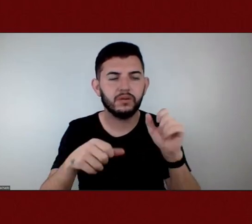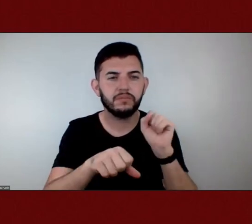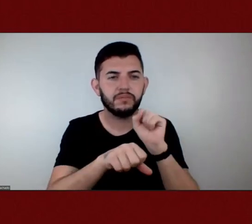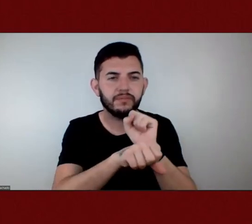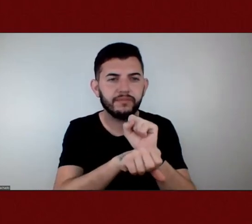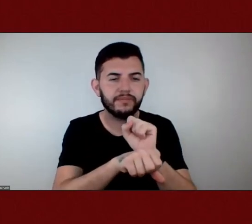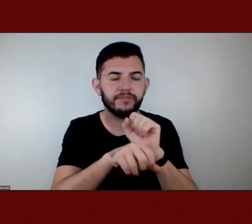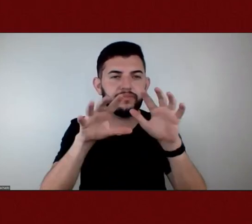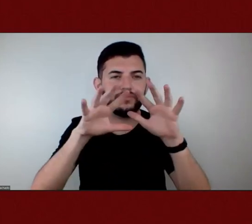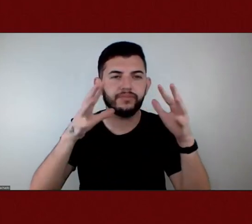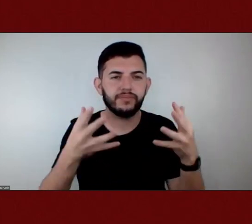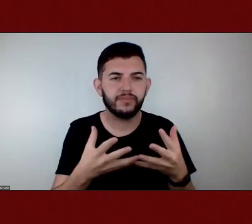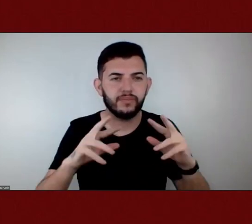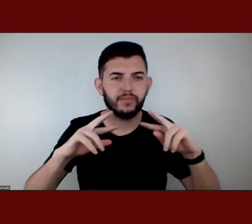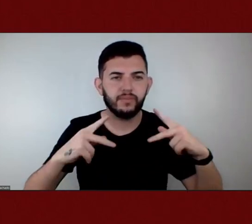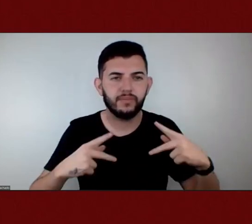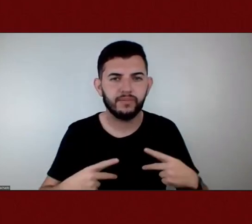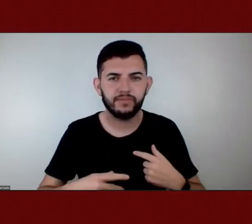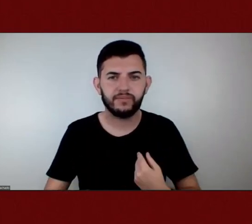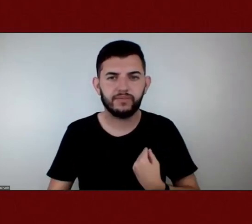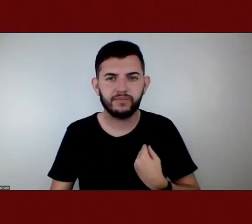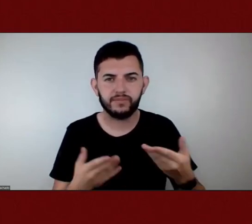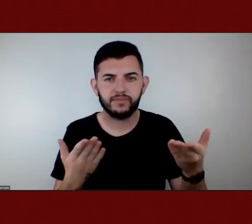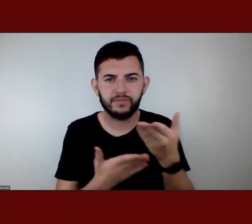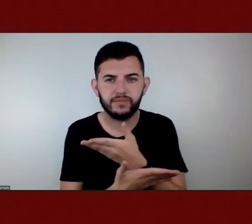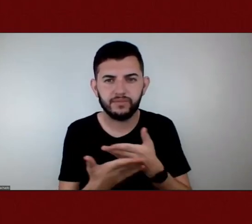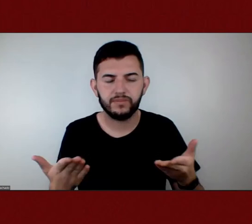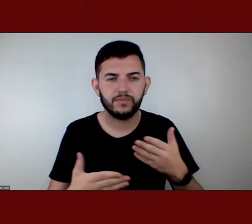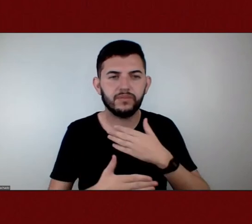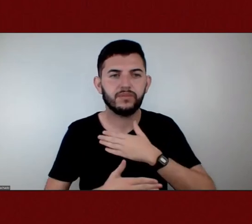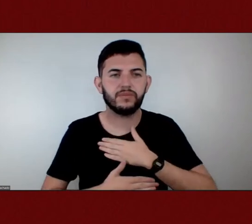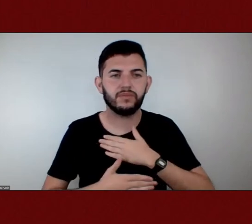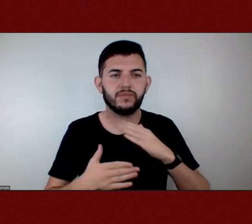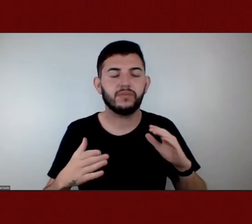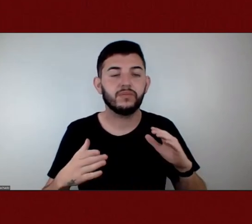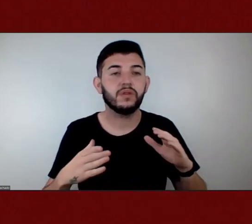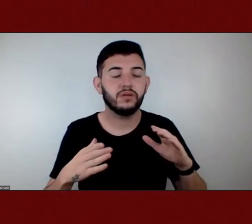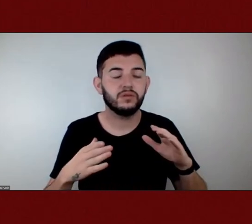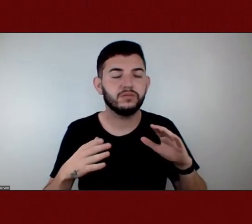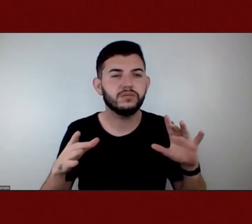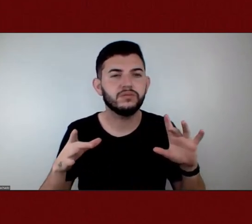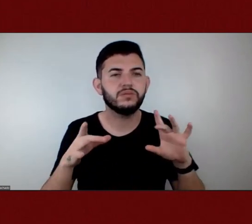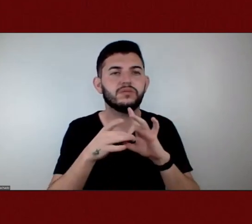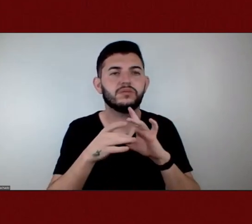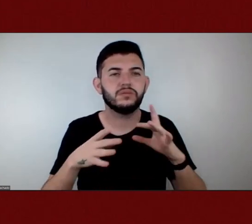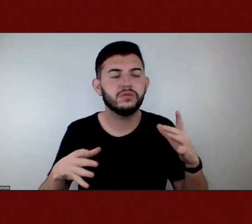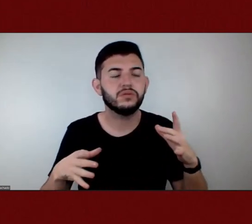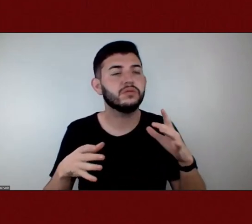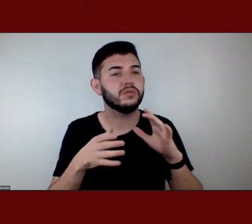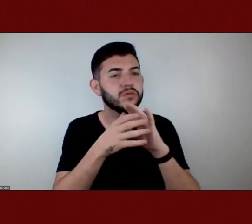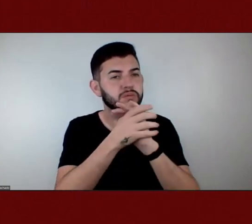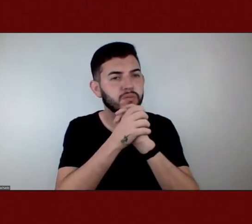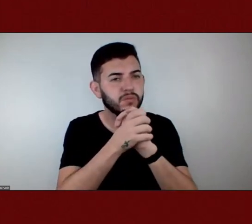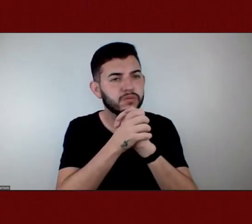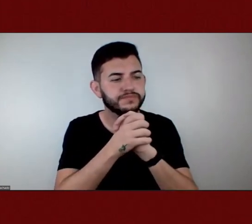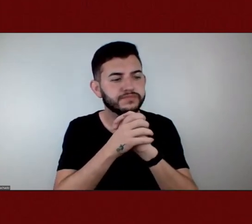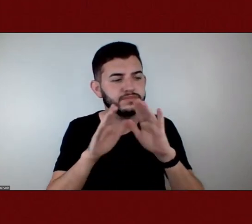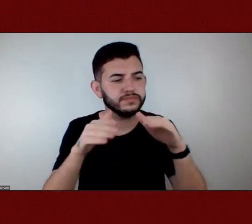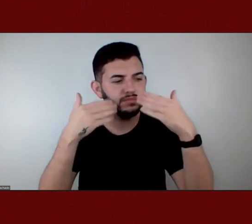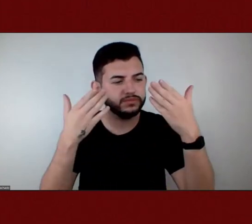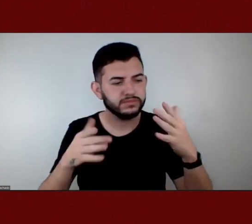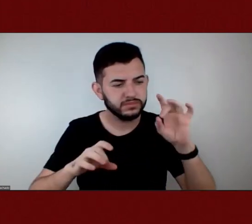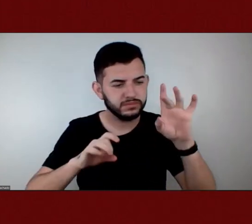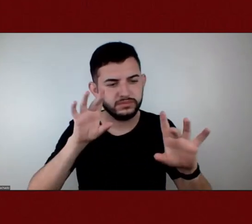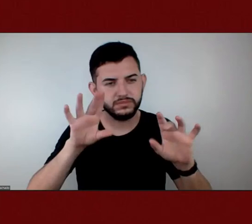me somar fortemente à saudação às mulheres do nosso continente, de todo mundo,